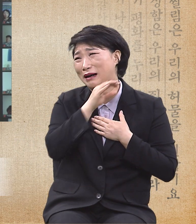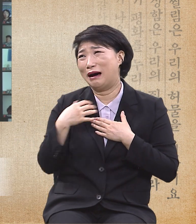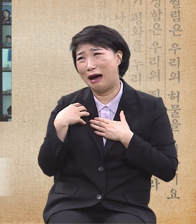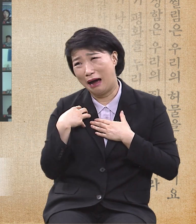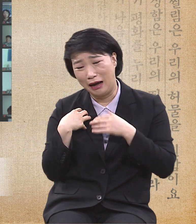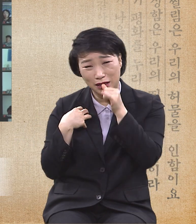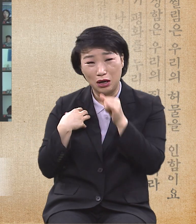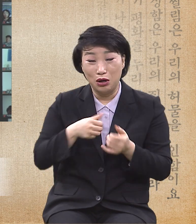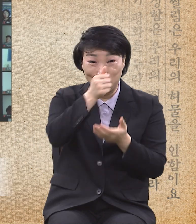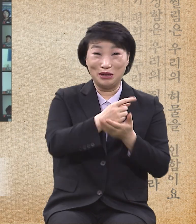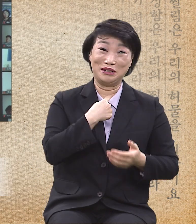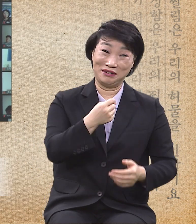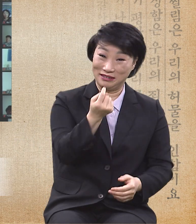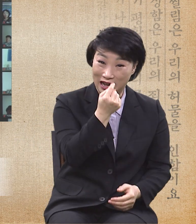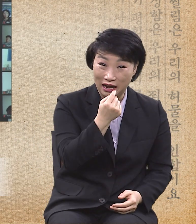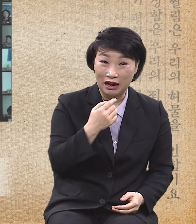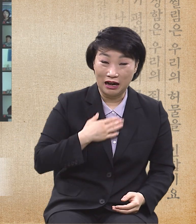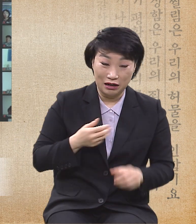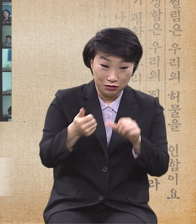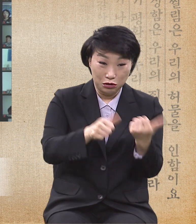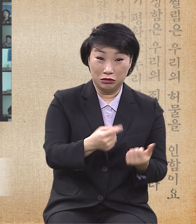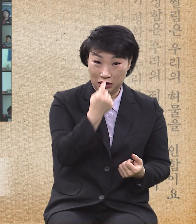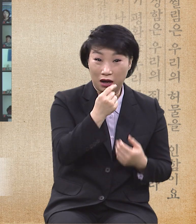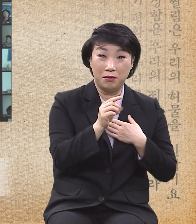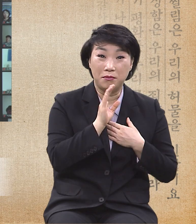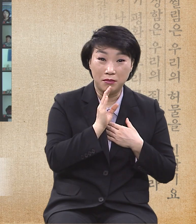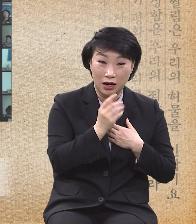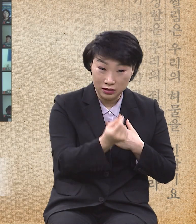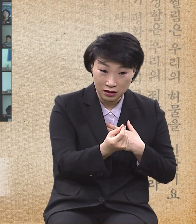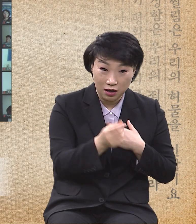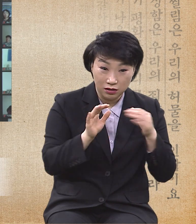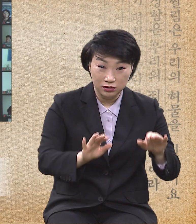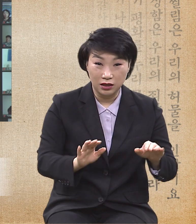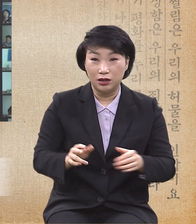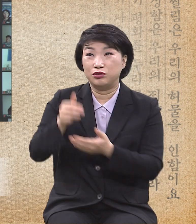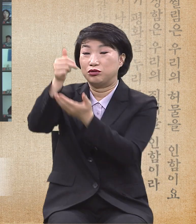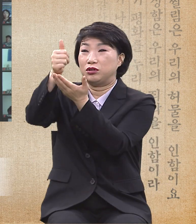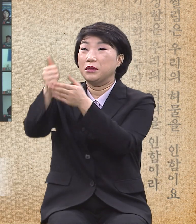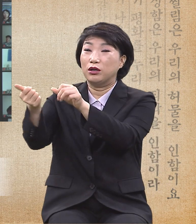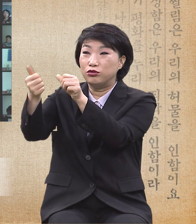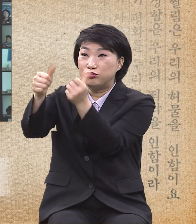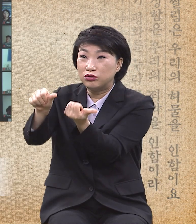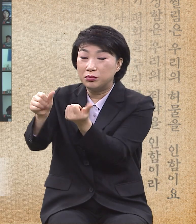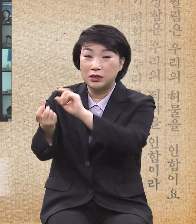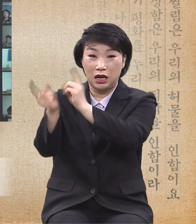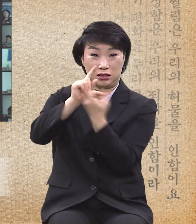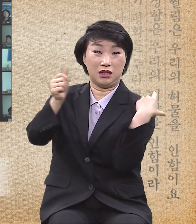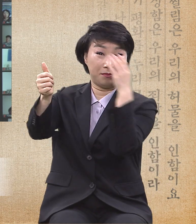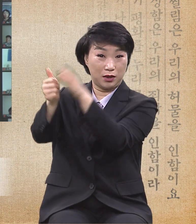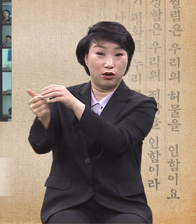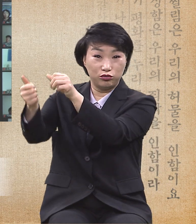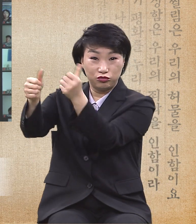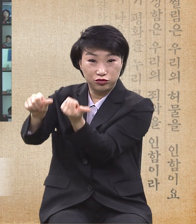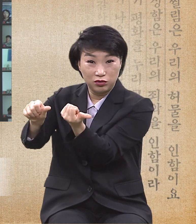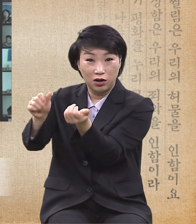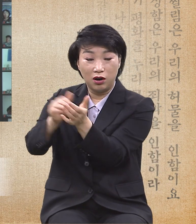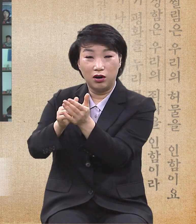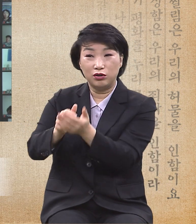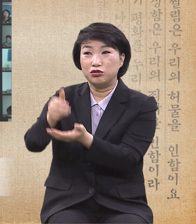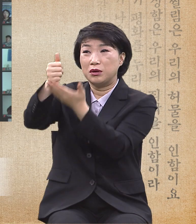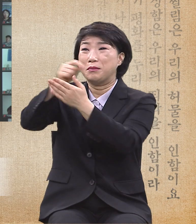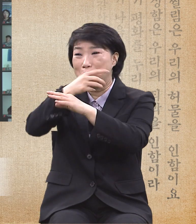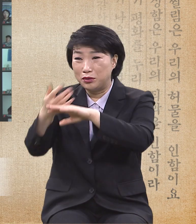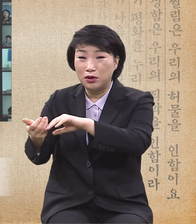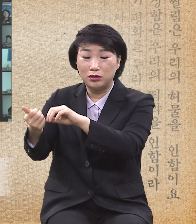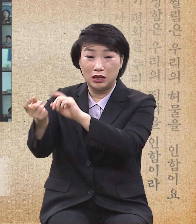죽기는 죄는 내가 짓고 죽기는 내가 죽어야 되는데 주님이 죽으면 대신 죽고 피는 대신